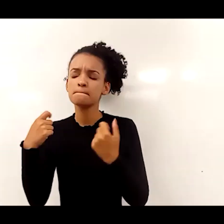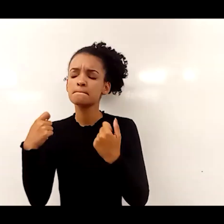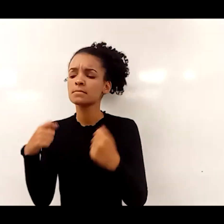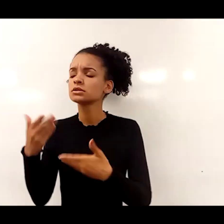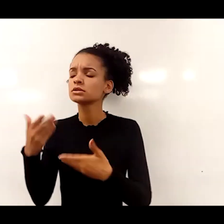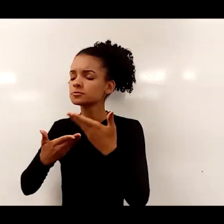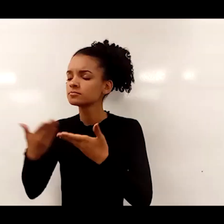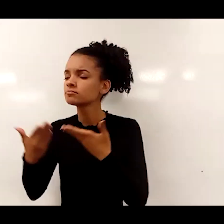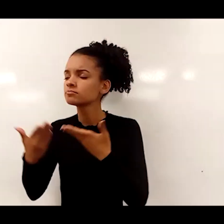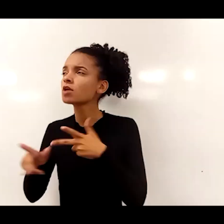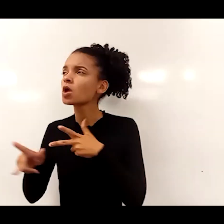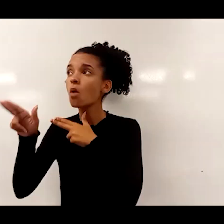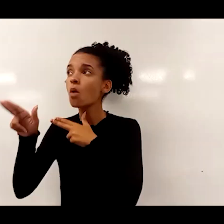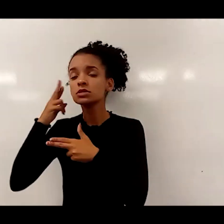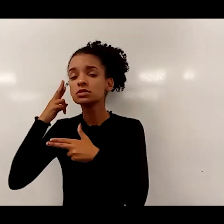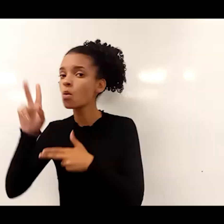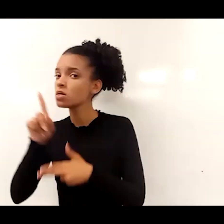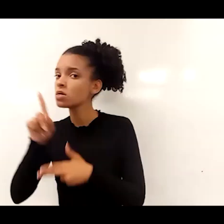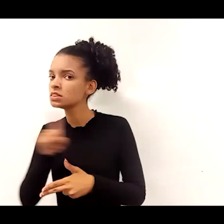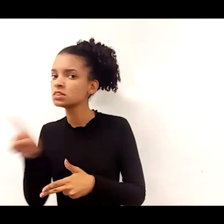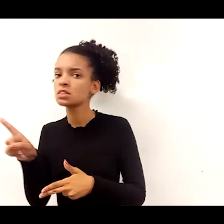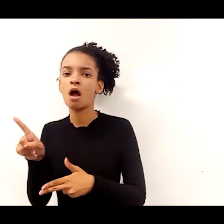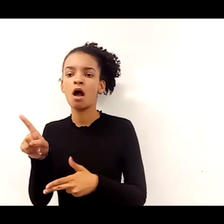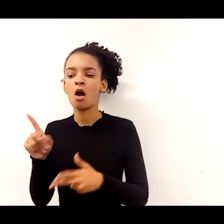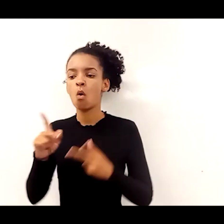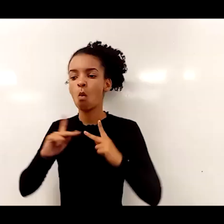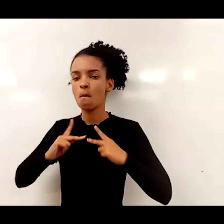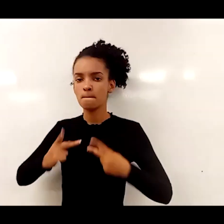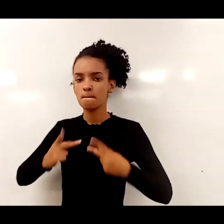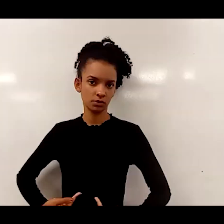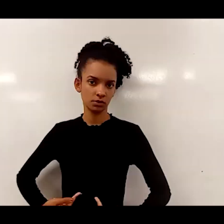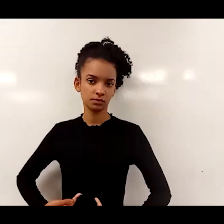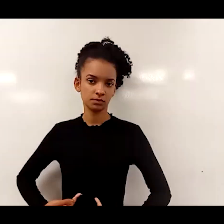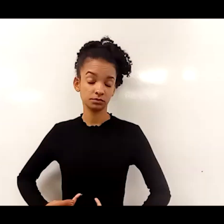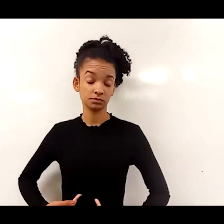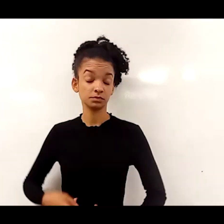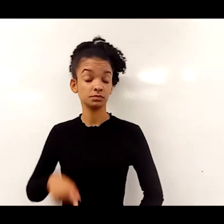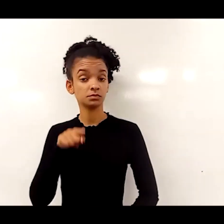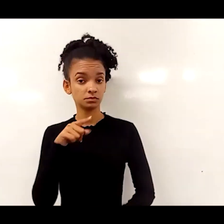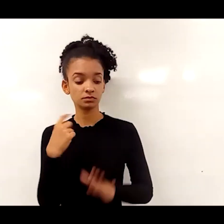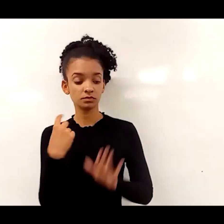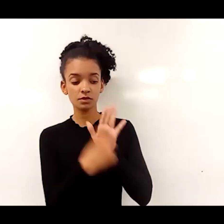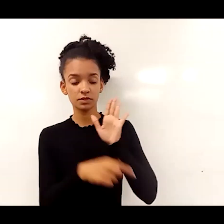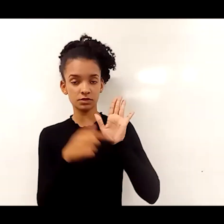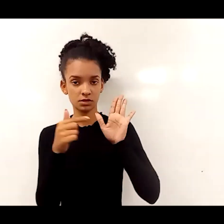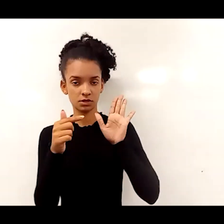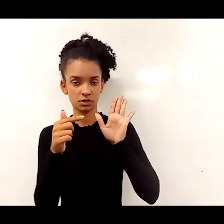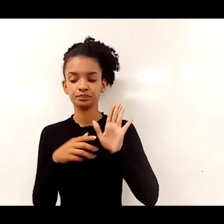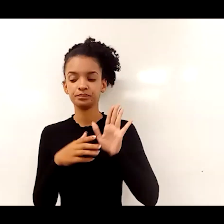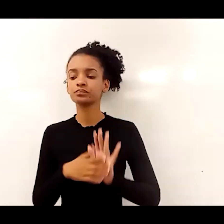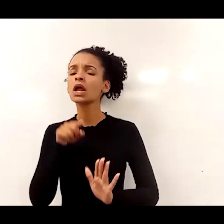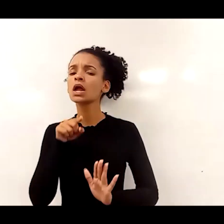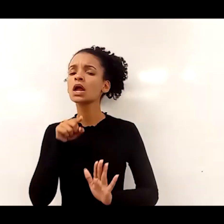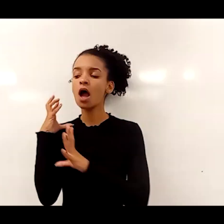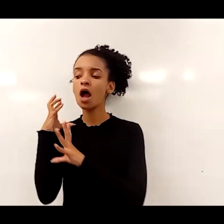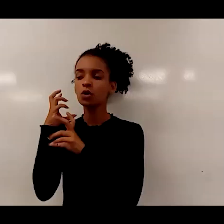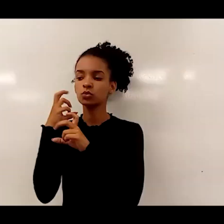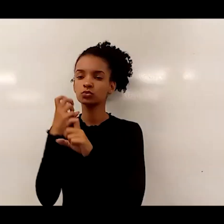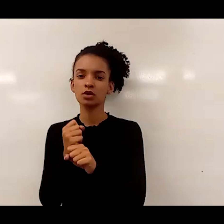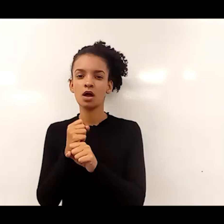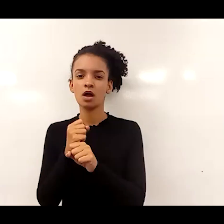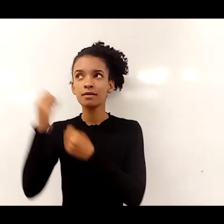e não a homens. Versículo 7. Isso deve ser resultado do fluir da graça e